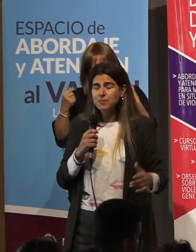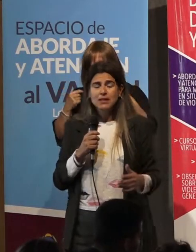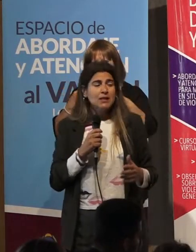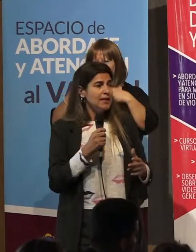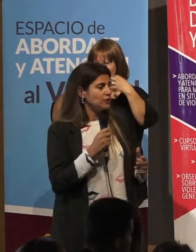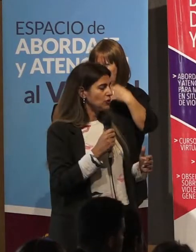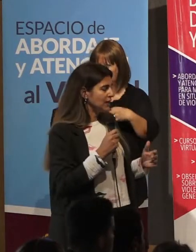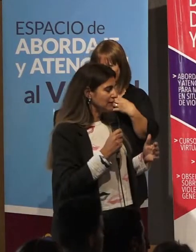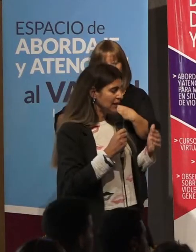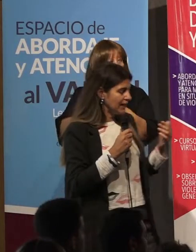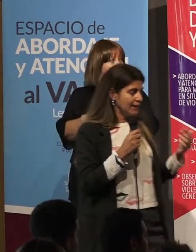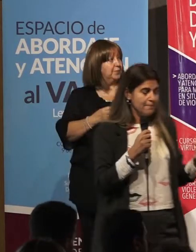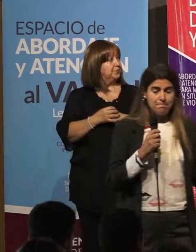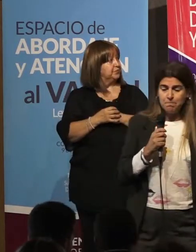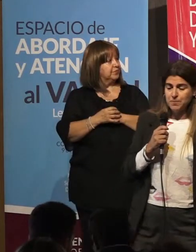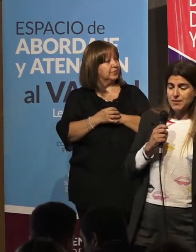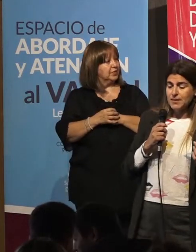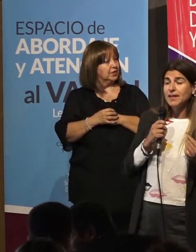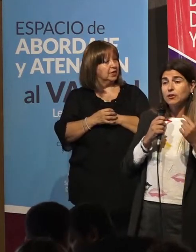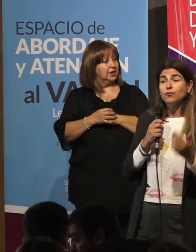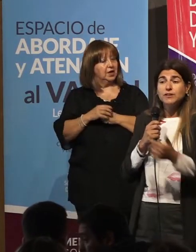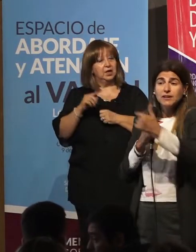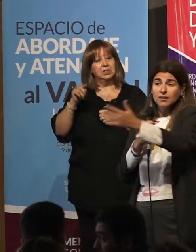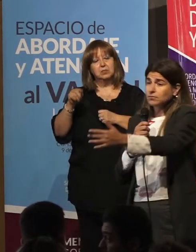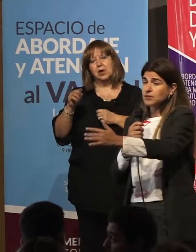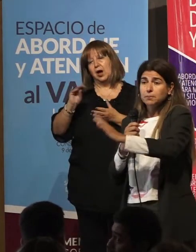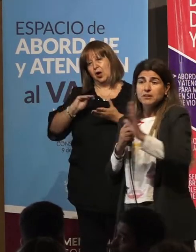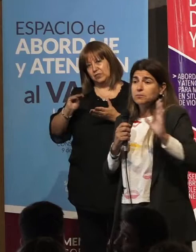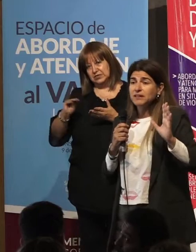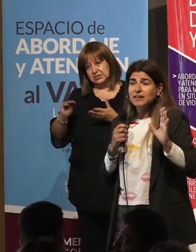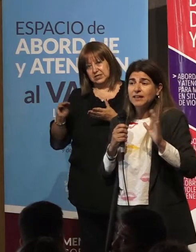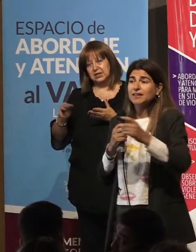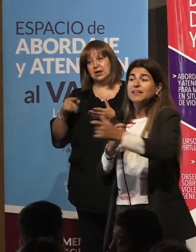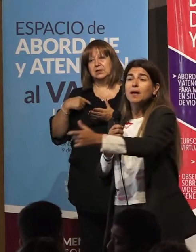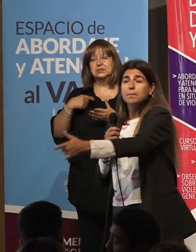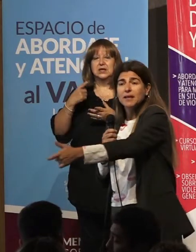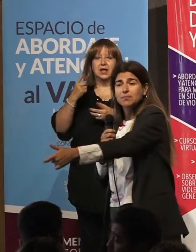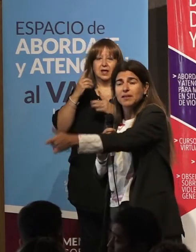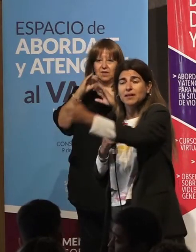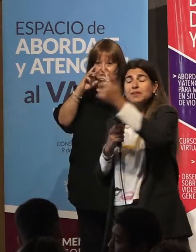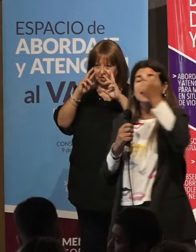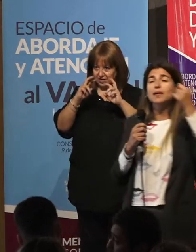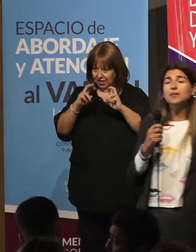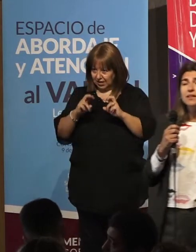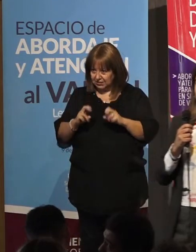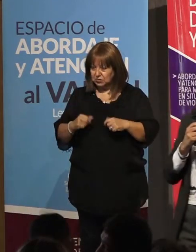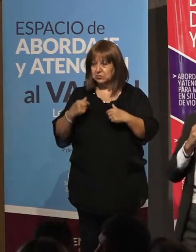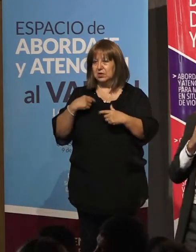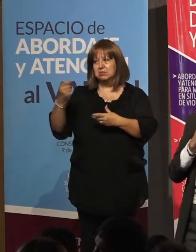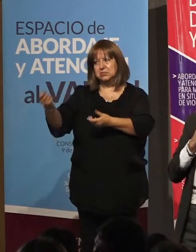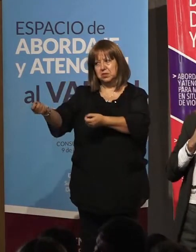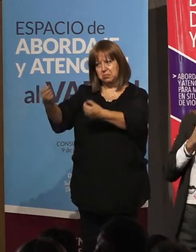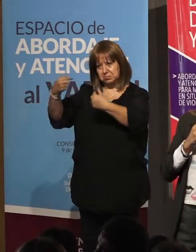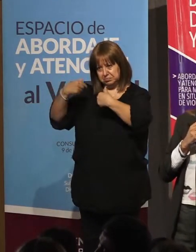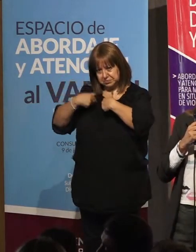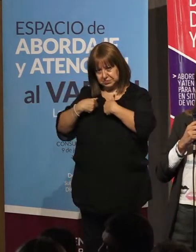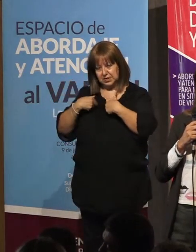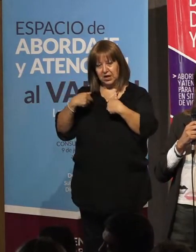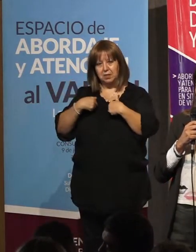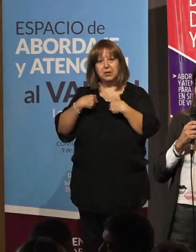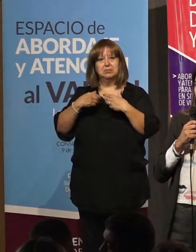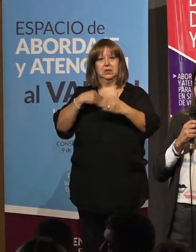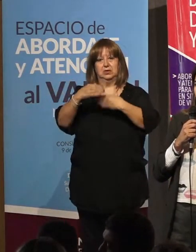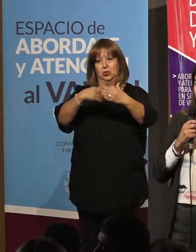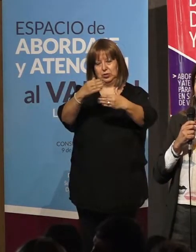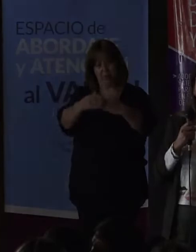efectiva. Entonces, desde esta oficina se empieza a investigar y también me remiten a mí lo que pasó con esa